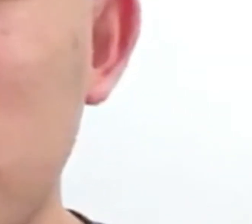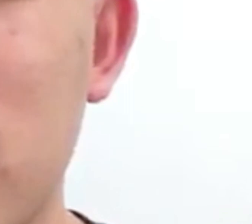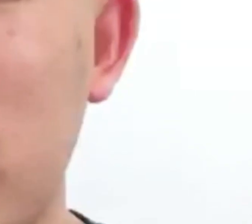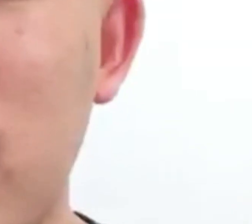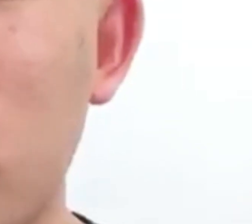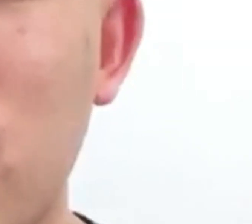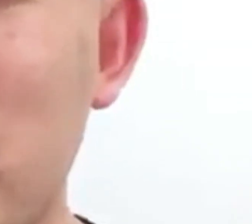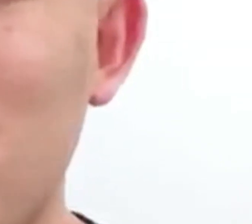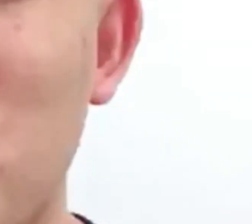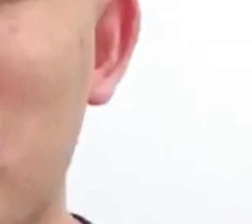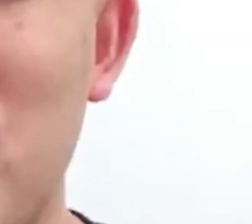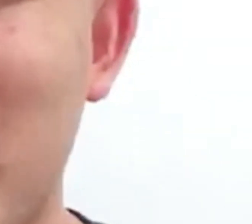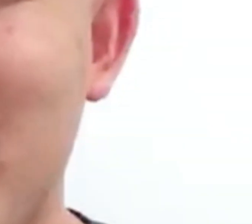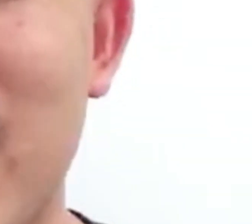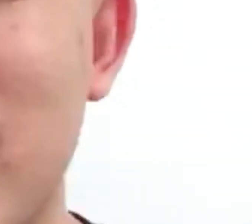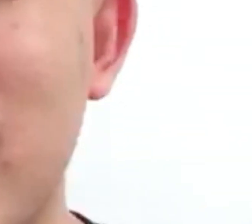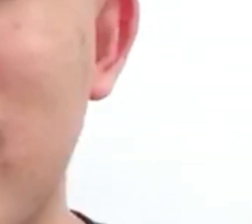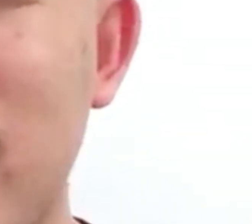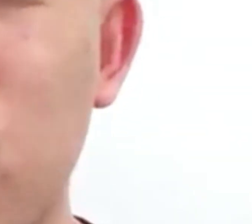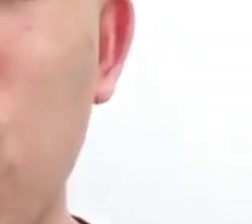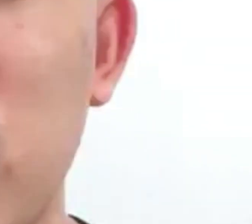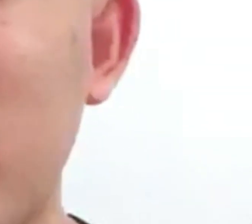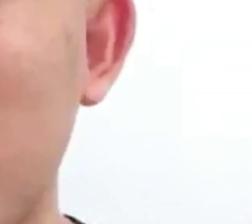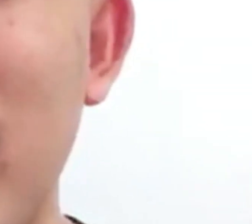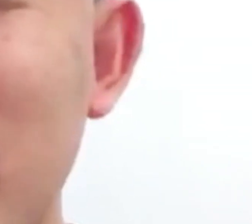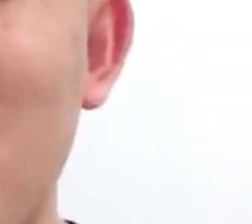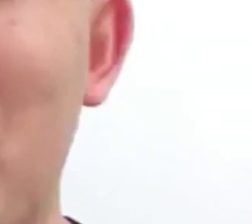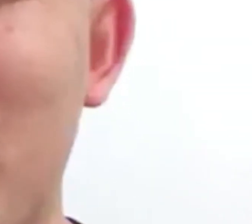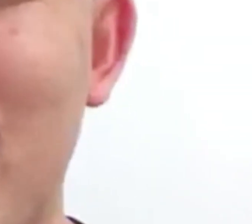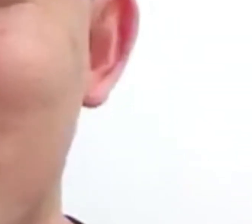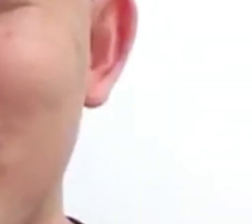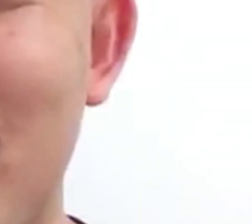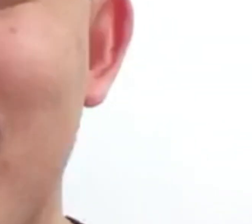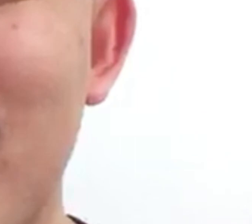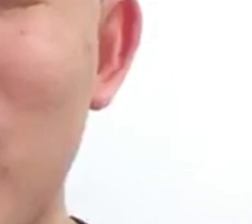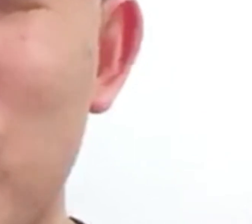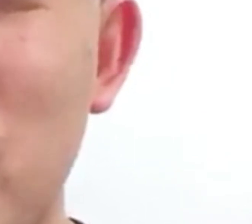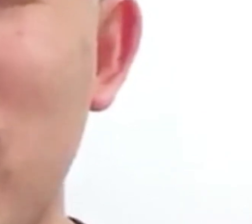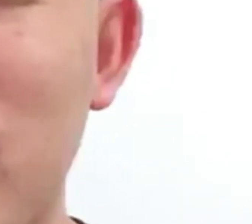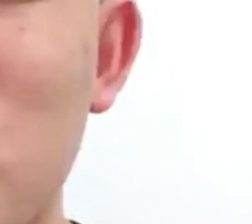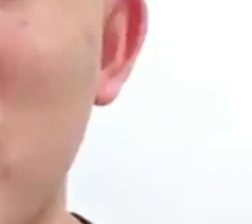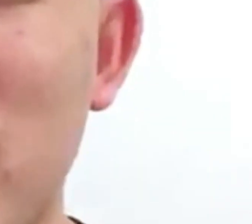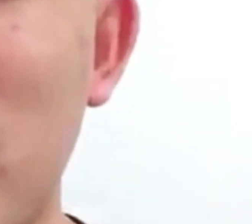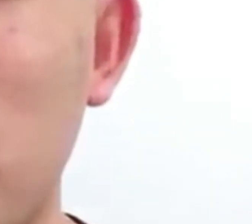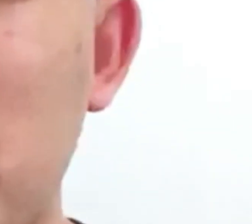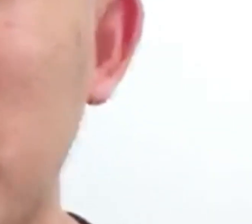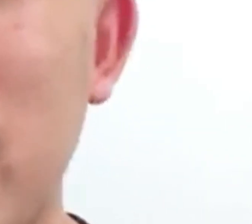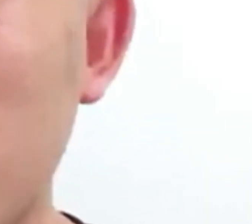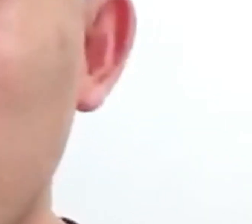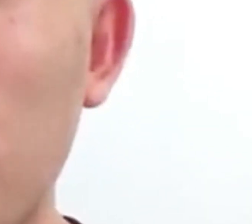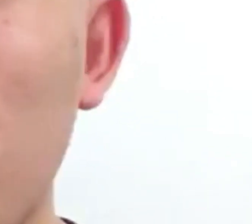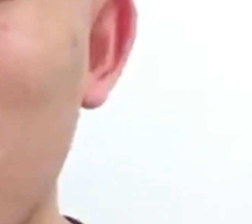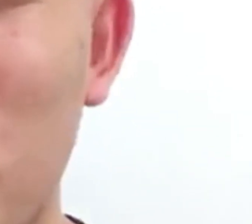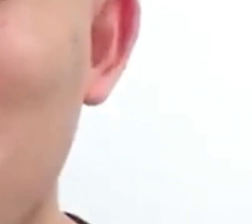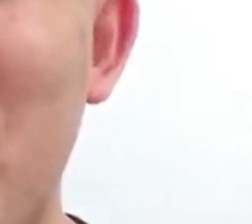kecil saya ikut sekolah minggu atau CG Kids. Dulu saya dilayani oleh kakak-kakaknya. Maka dari itu sekarang saya terbeban dan